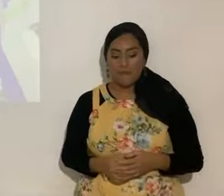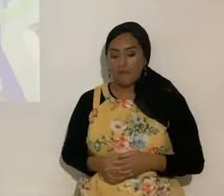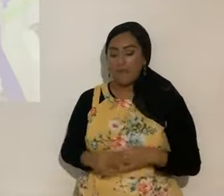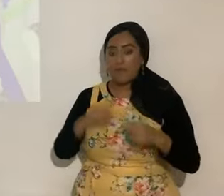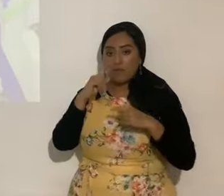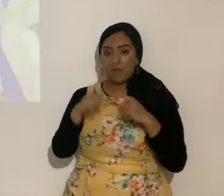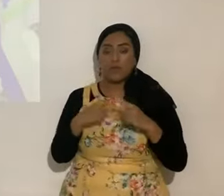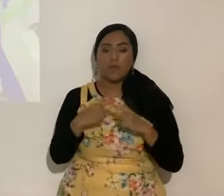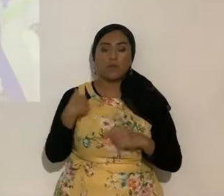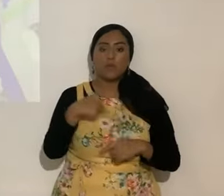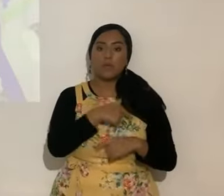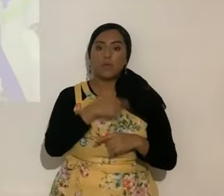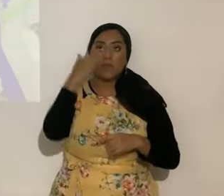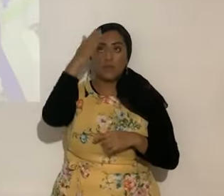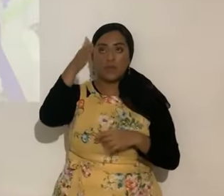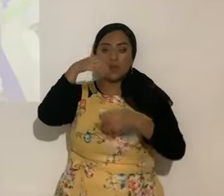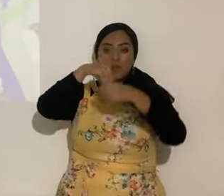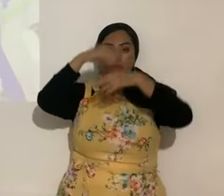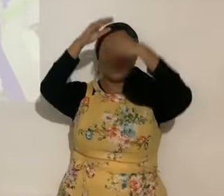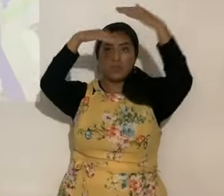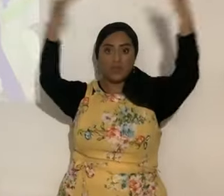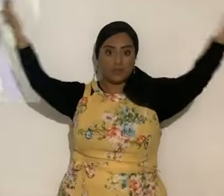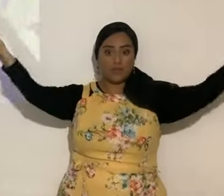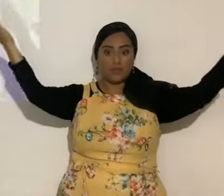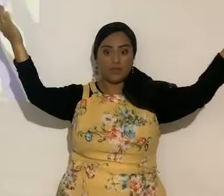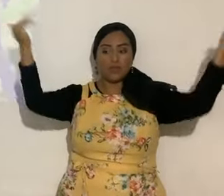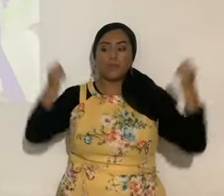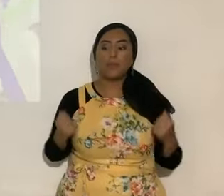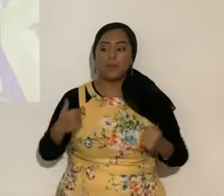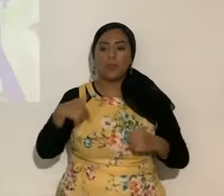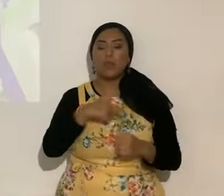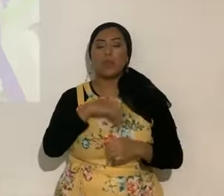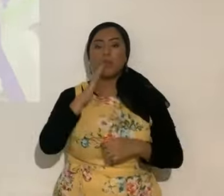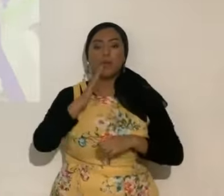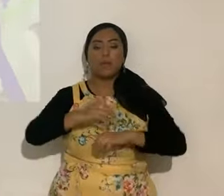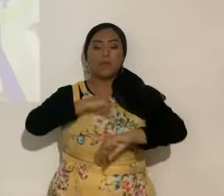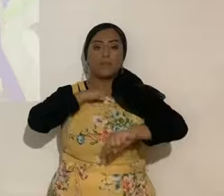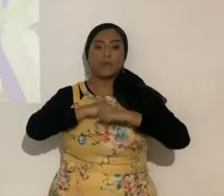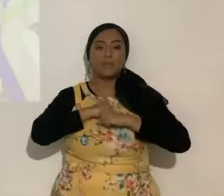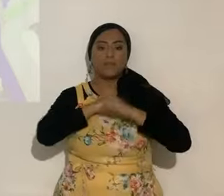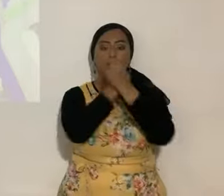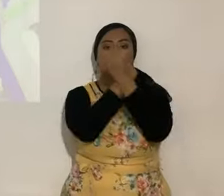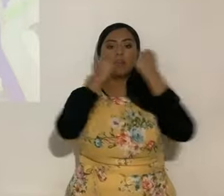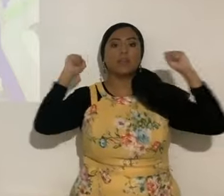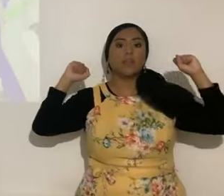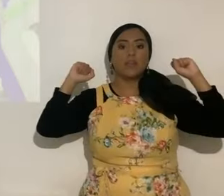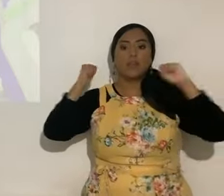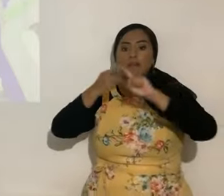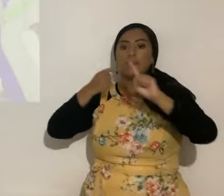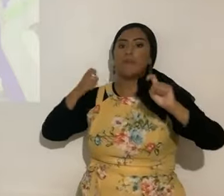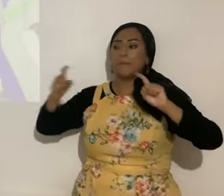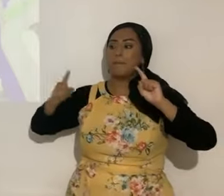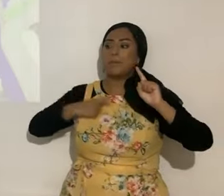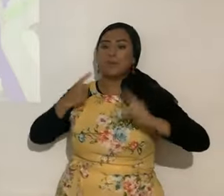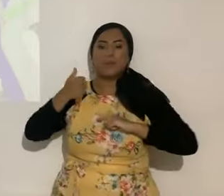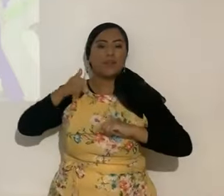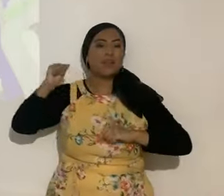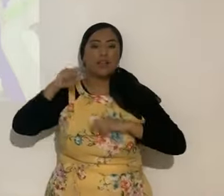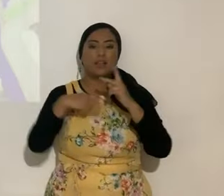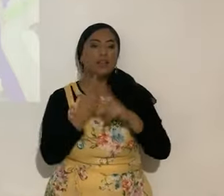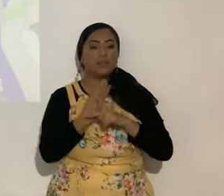Cuando estemos en el cielo, al estar en el cielo, estaremos a salvo de ataques de cualquier